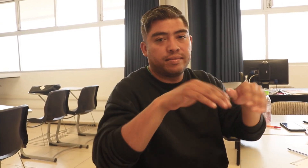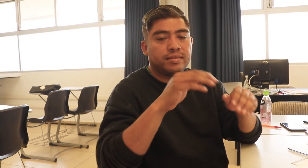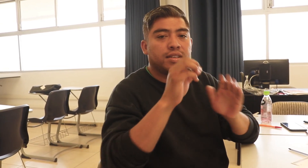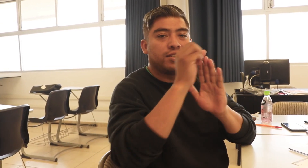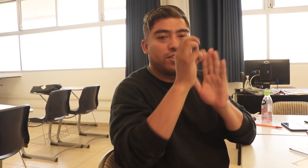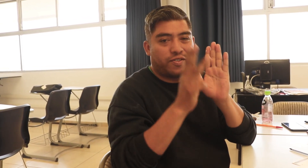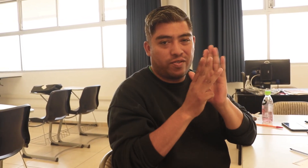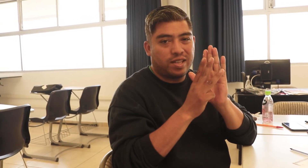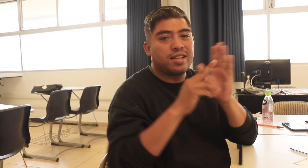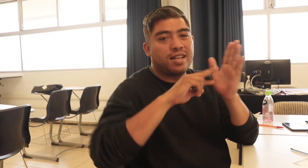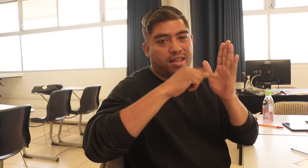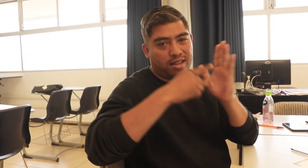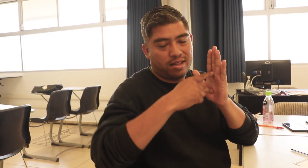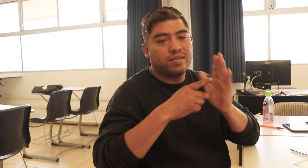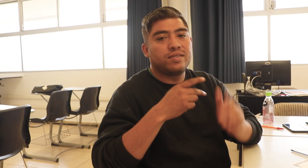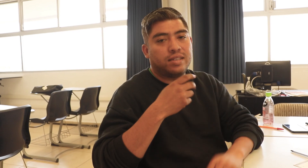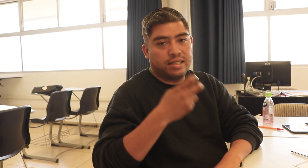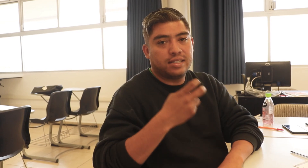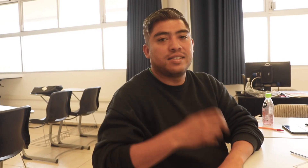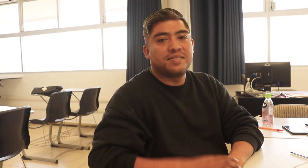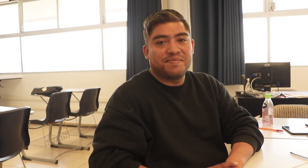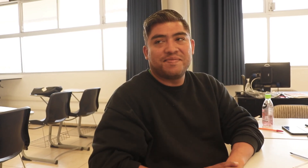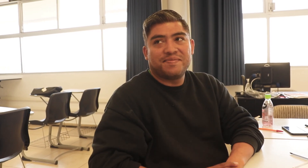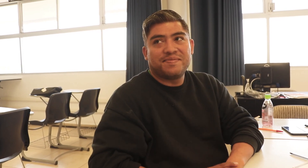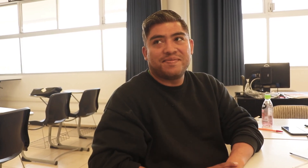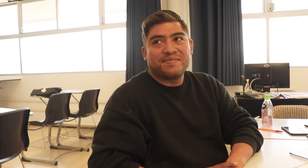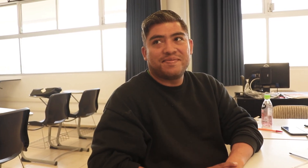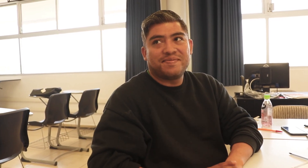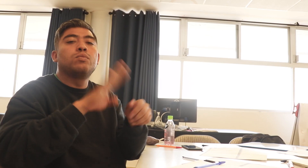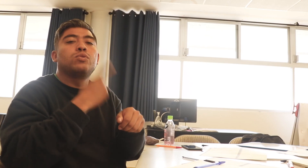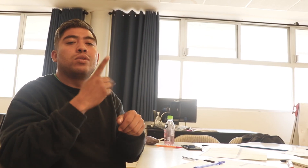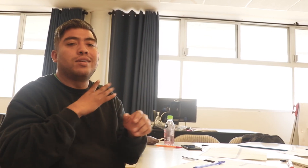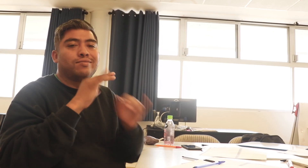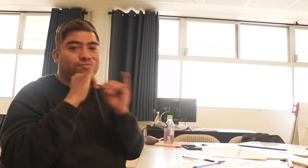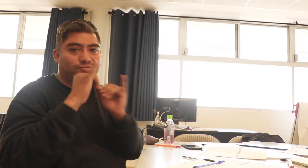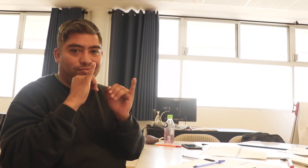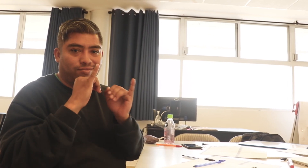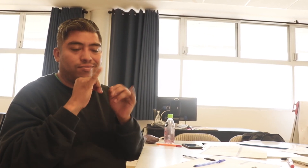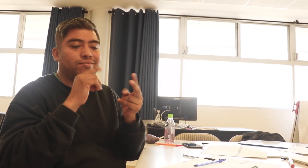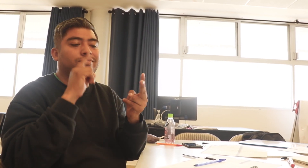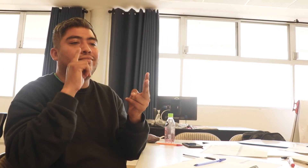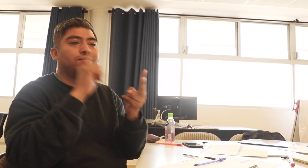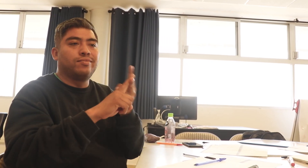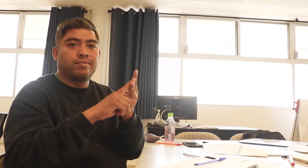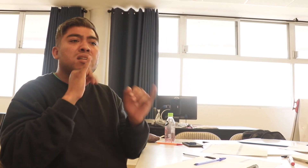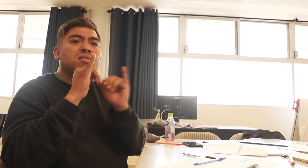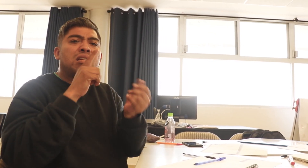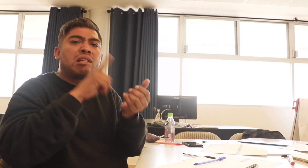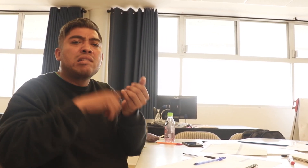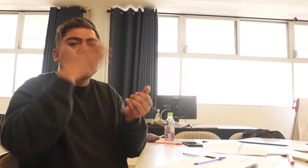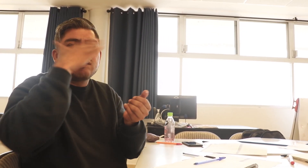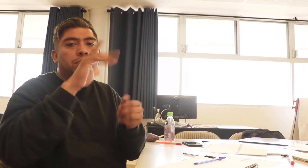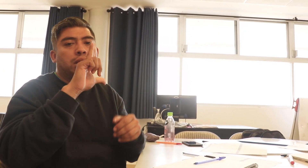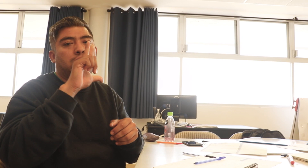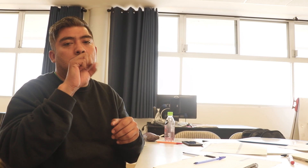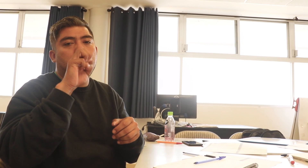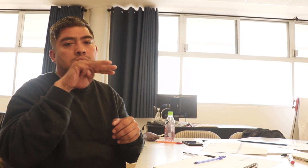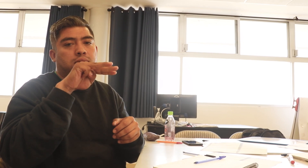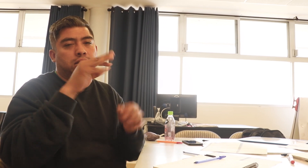Y yo quisiera entrar a estudiar la carrera de ingeniería en software. Yo me vine a estudiar aquí porque hay intérpretes. Yo sé